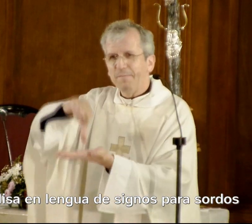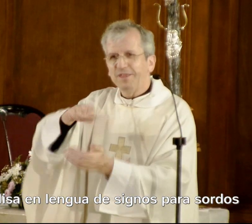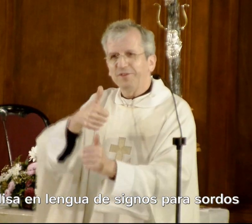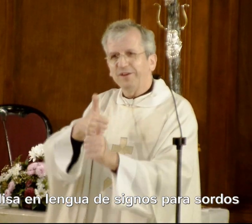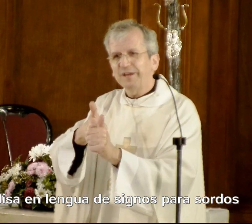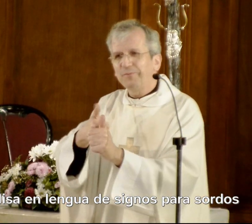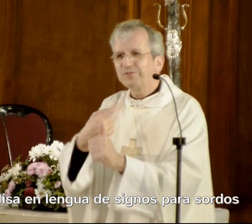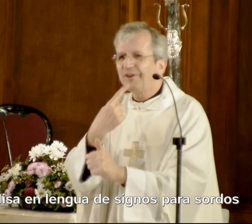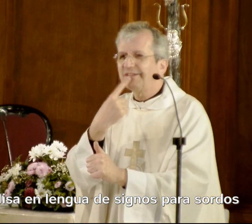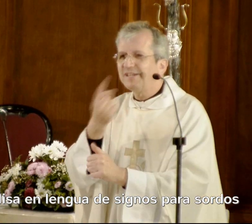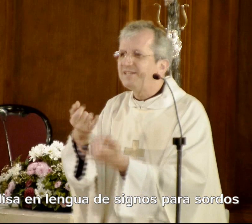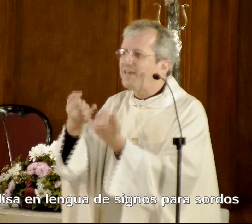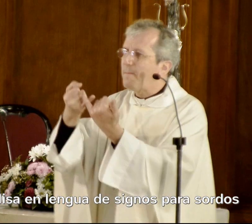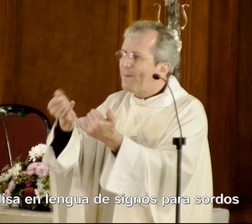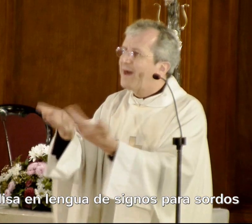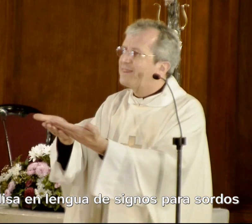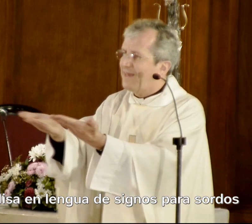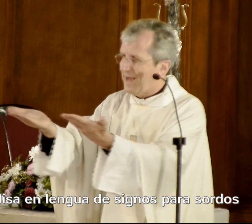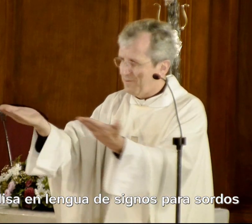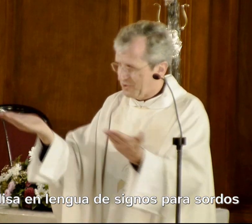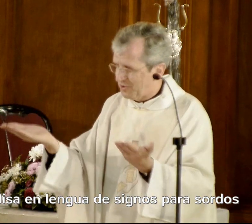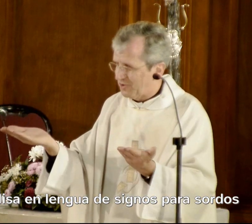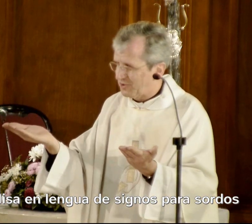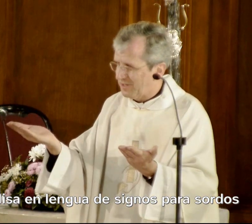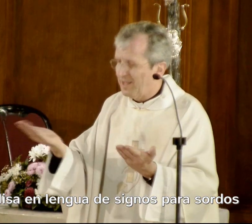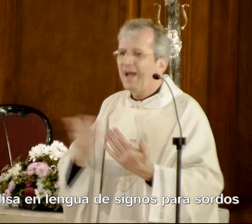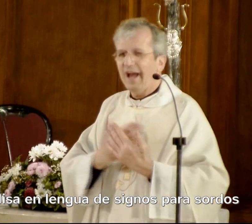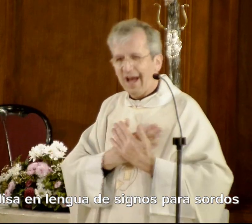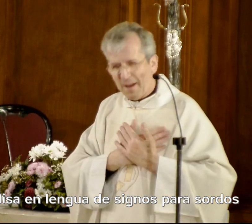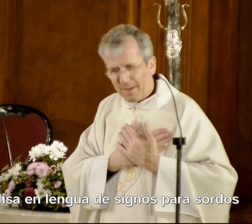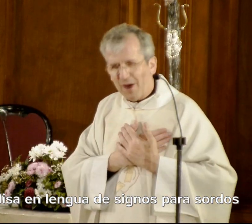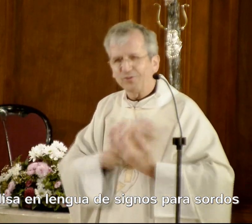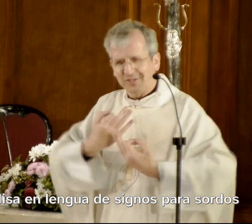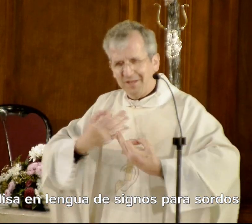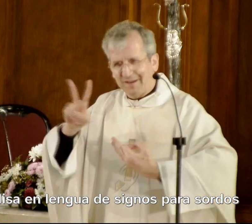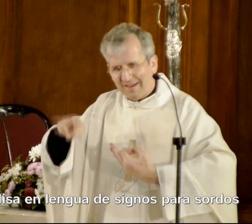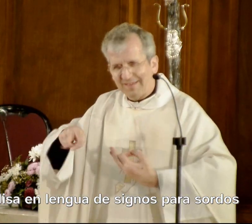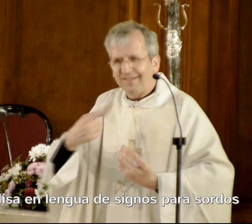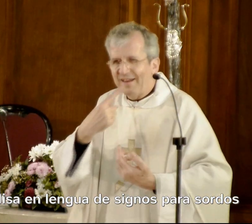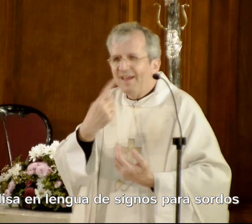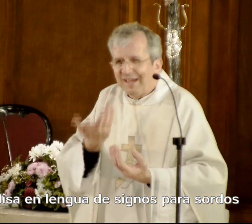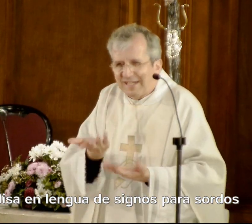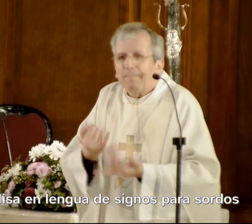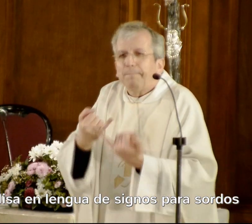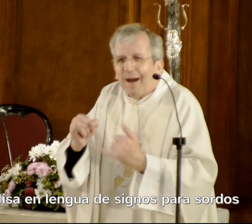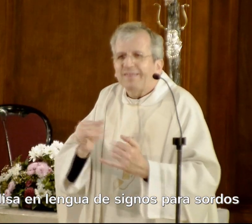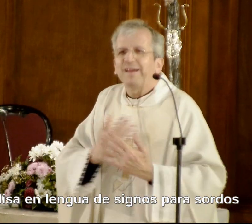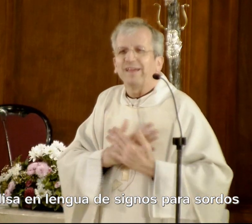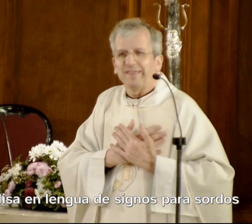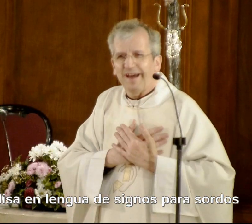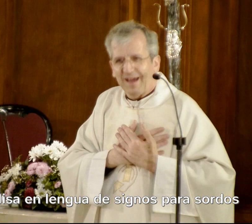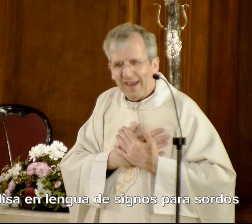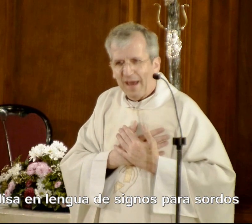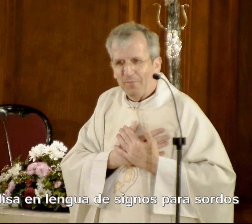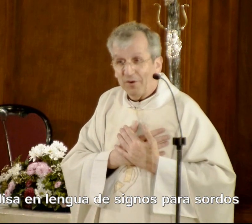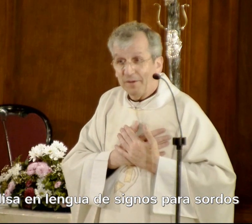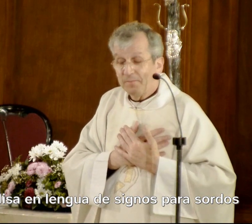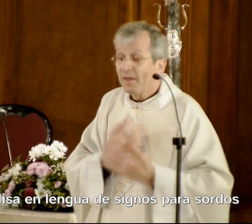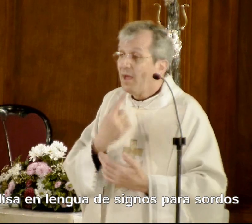medio de los apóstoles y dice: paz a vosotros, amaos de verdad, es decir, esa paz que da el amor. Y